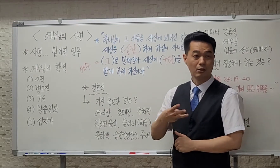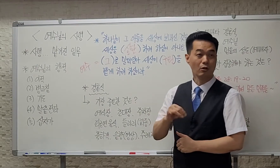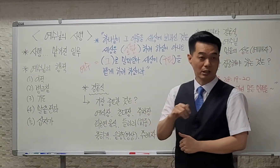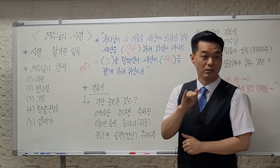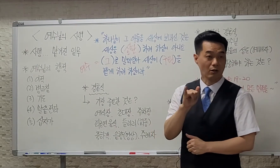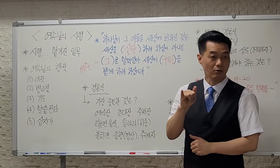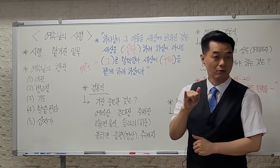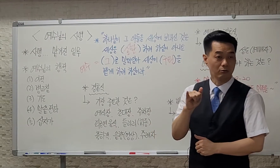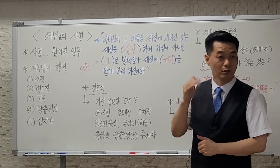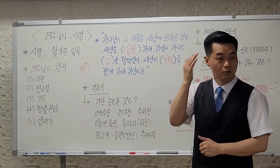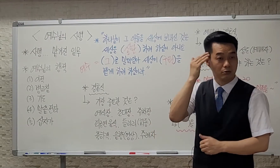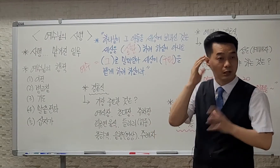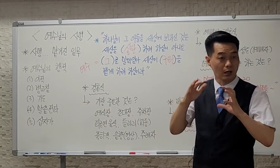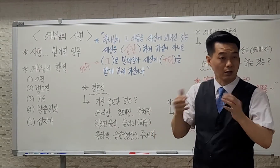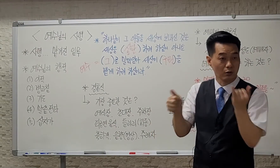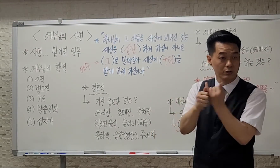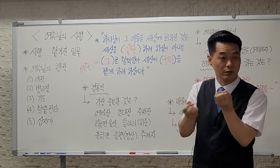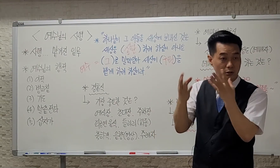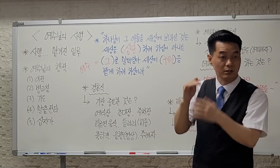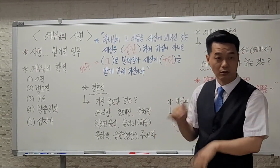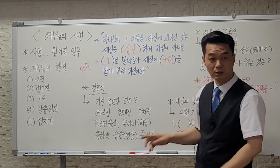들러리 있어요? 우리나라 결혼식에도 있어요, 들러리?